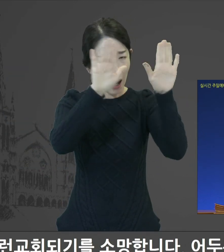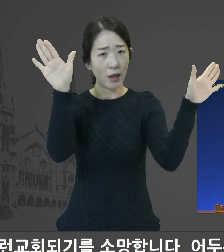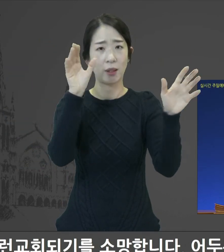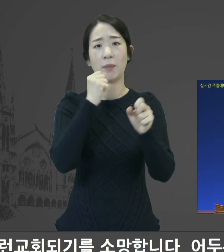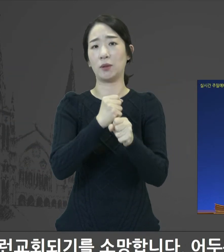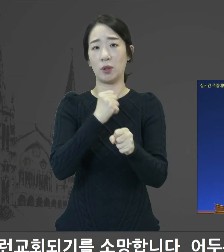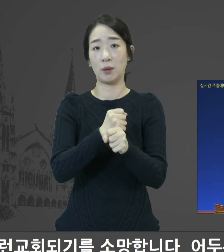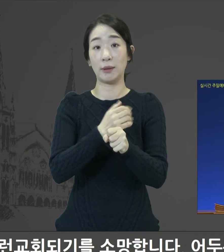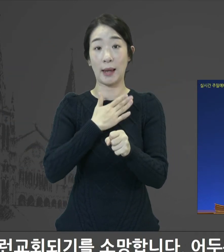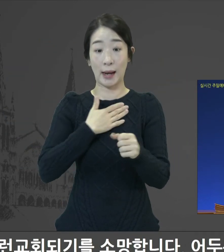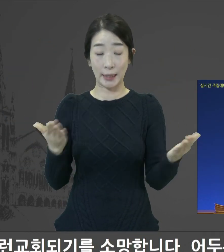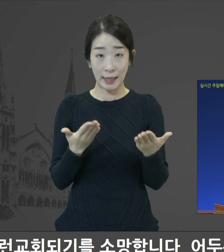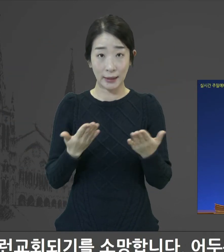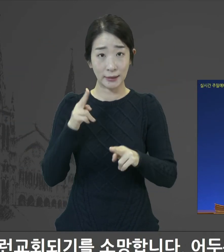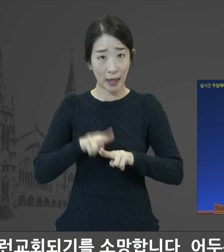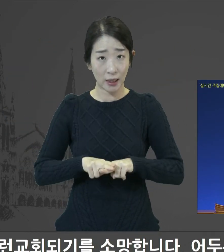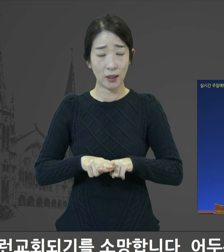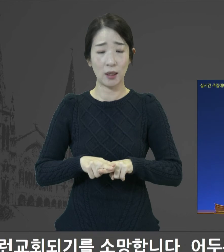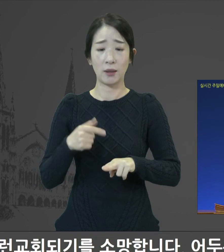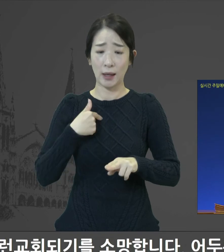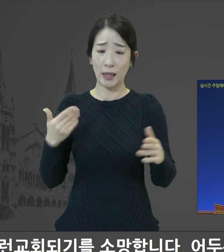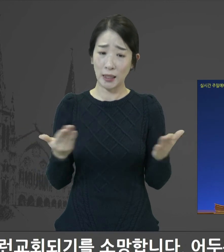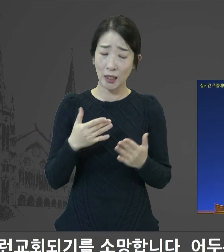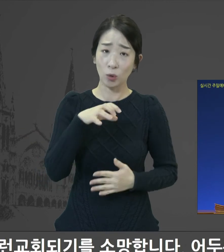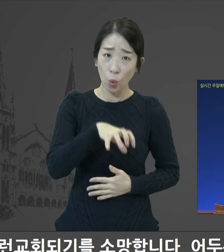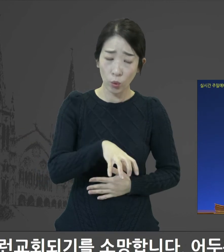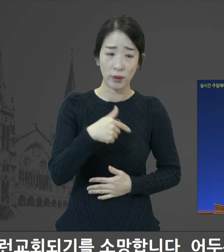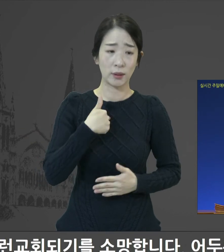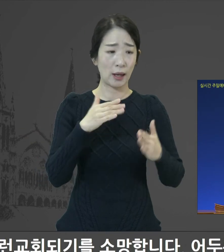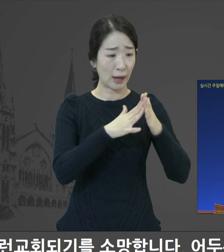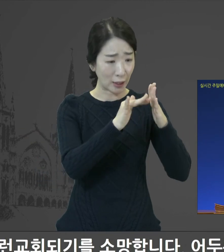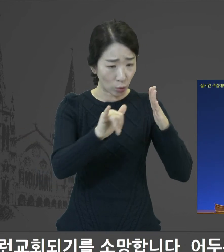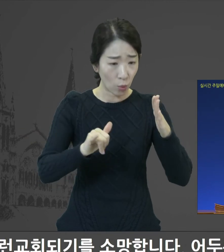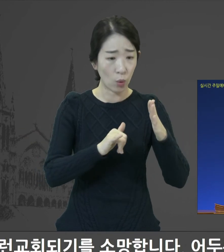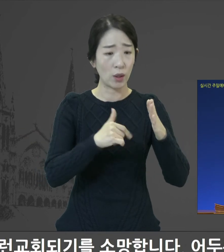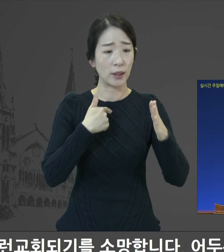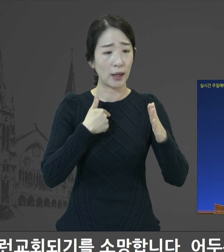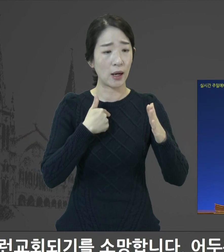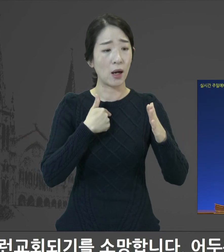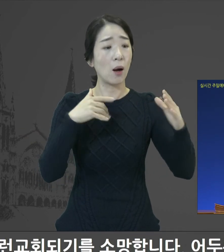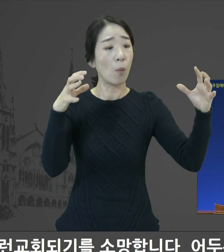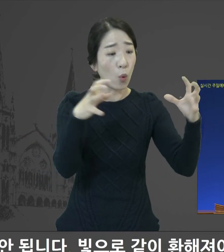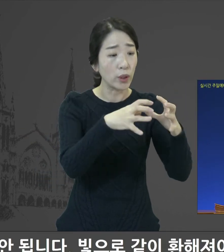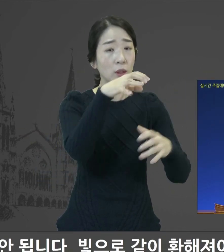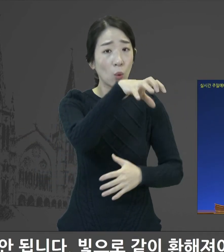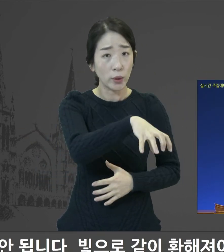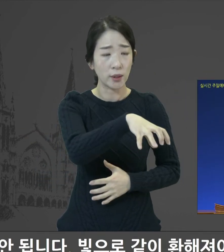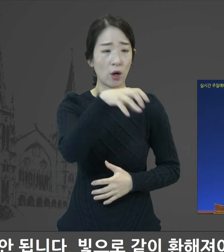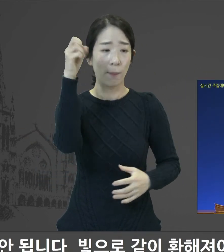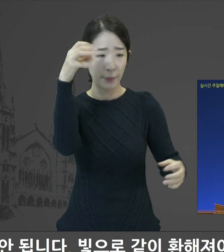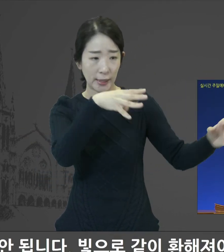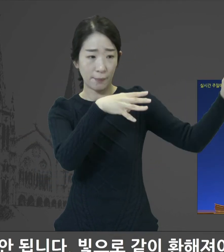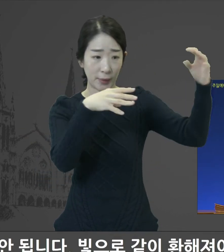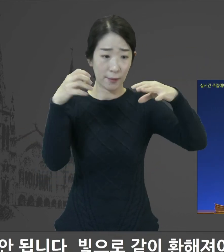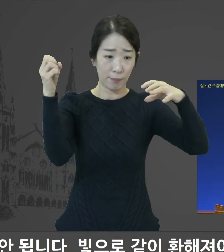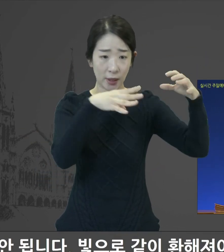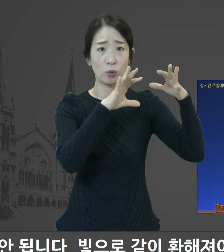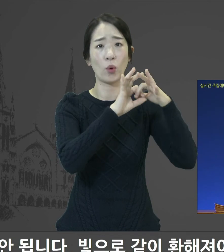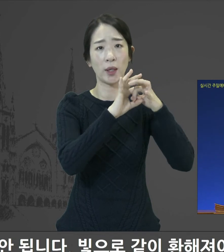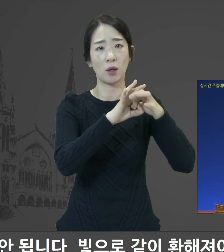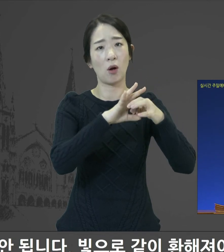자리가, 여러분이 모이는 모임의 공간들이 빛들로 인해서 밝아지는